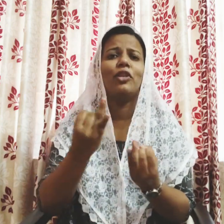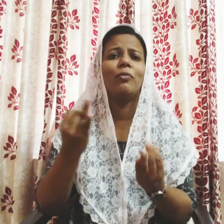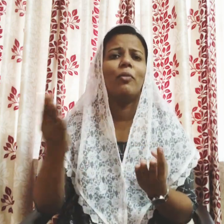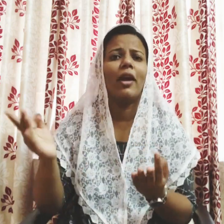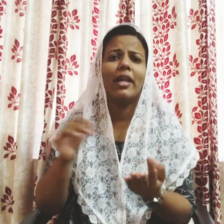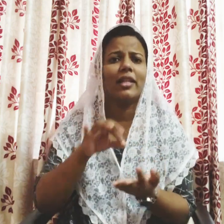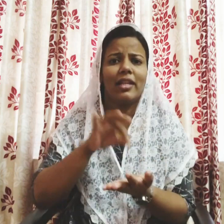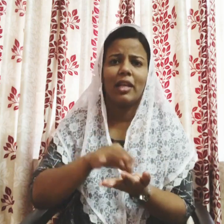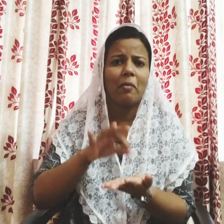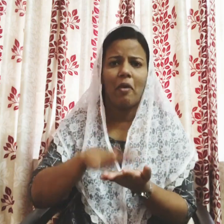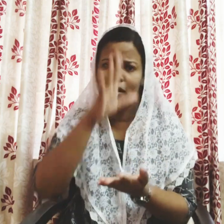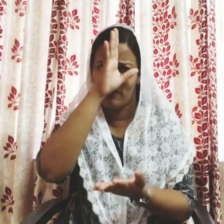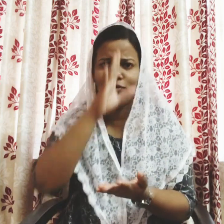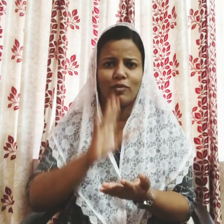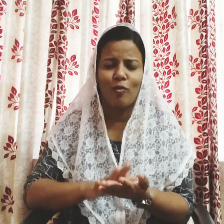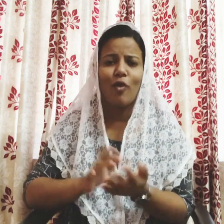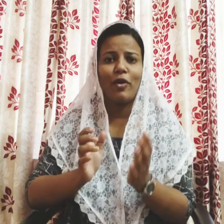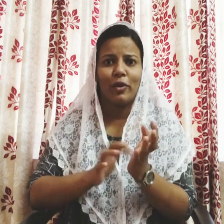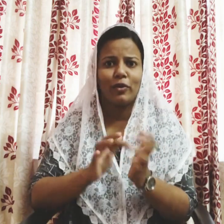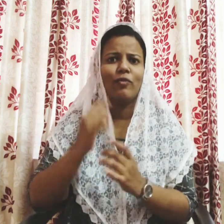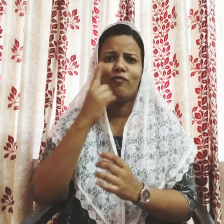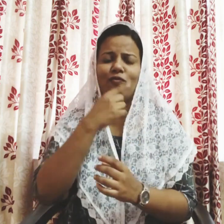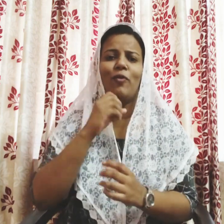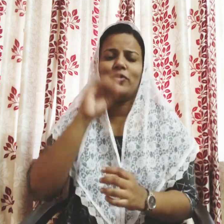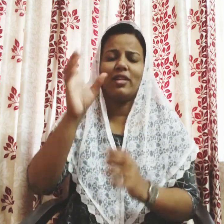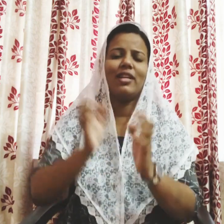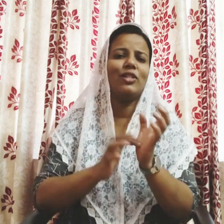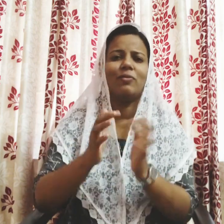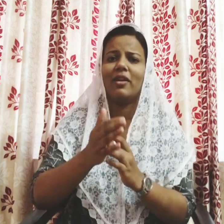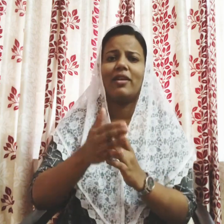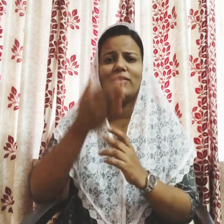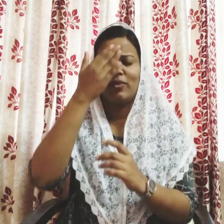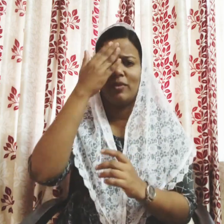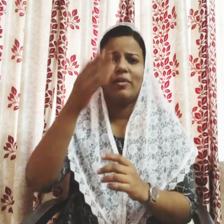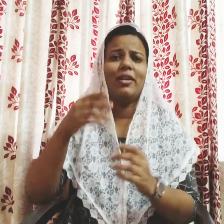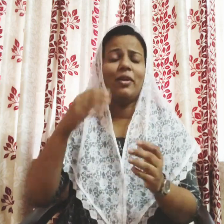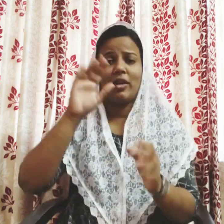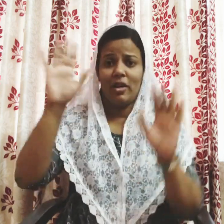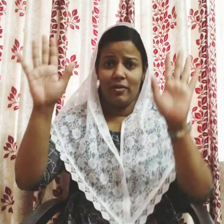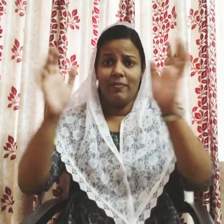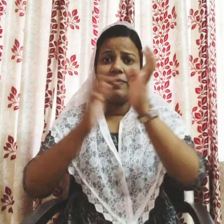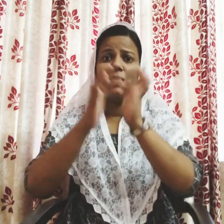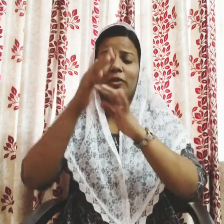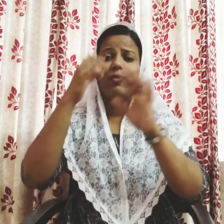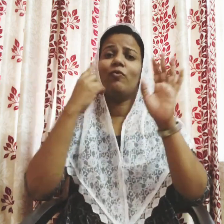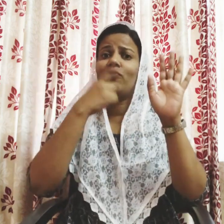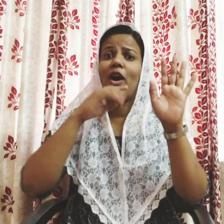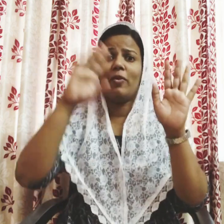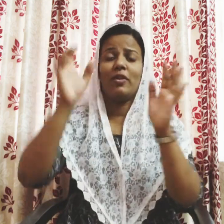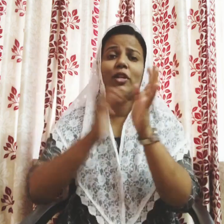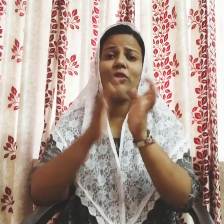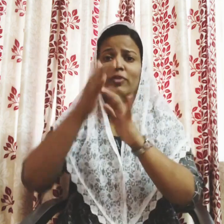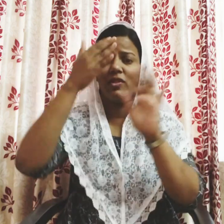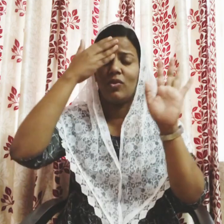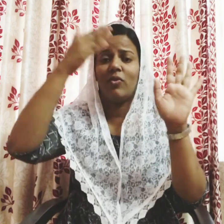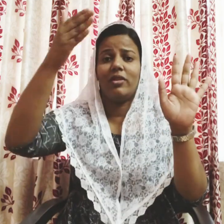ഈ കൽപ്പന ഏറ്റെടുക്കുന്നു? ദൈവത്തിന് സ്തുതി പാടുവീൻ. അതരം തുറന്ന് സ്തുതിച്ചേ. അമേൻ. ഹല്ലേലൂയ. കരങ്ങളെ ഉയർത്തി, വായികൾ തുറന്ന് കർത്താവിന് സ്തോത്രം